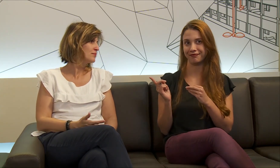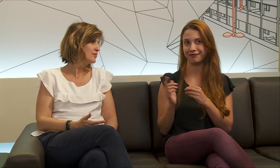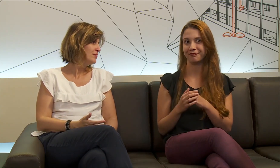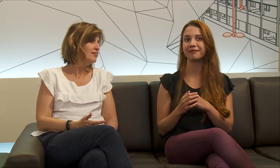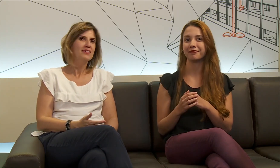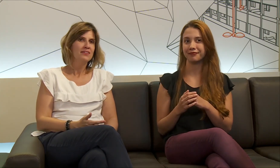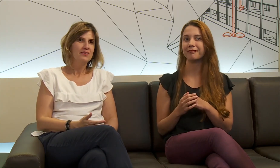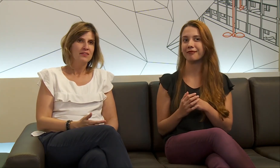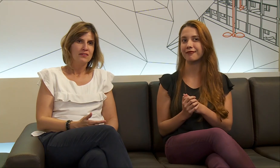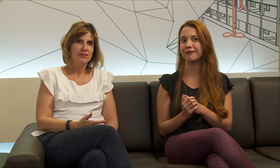Libras.